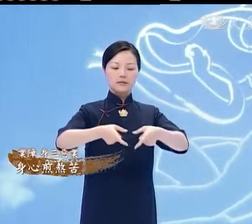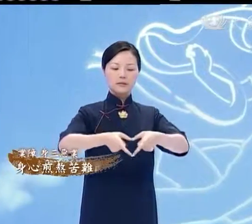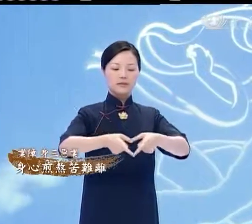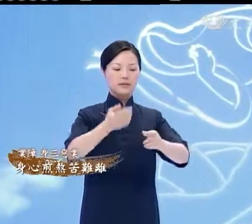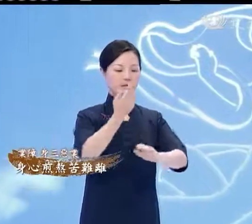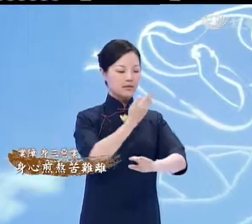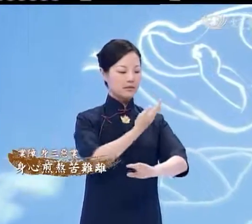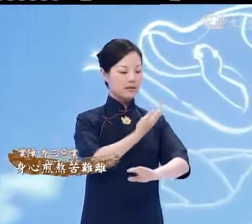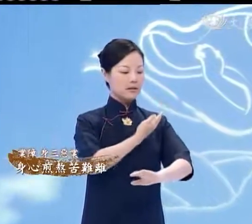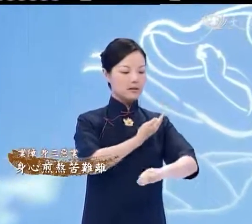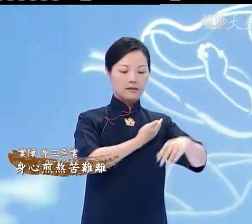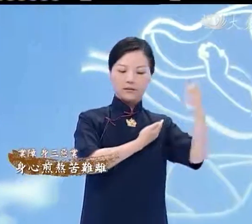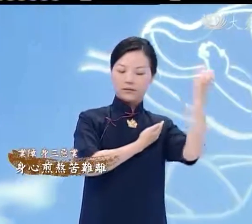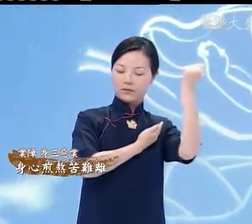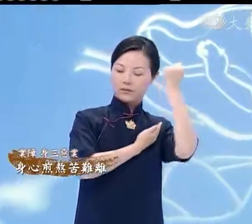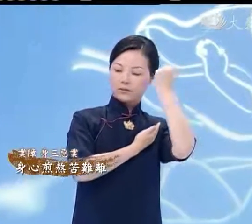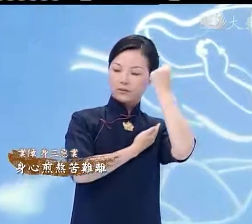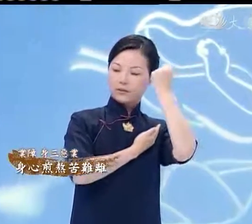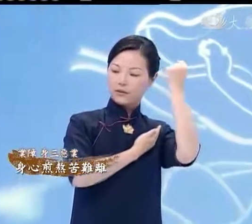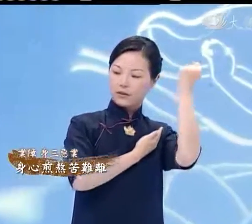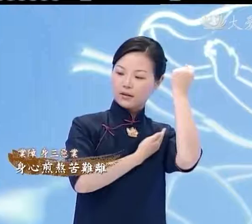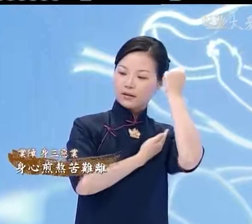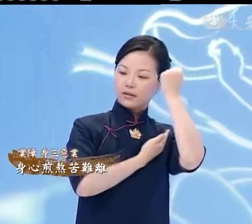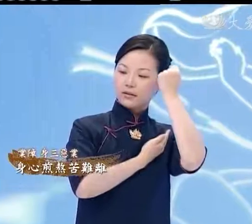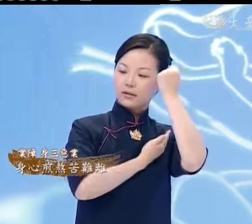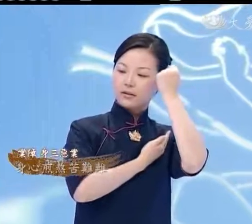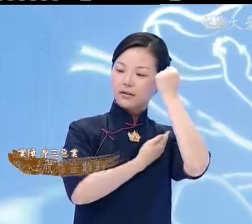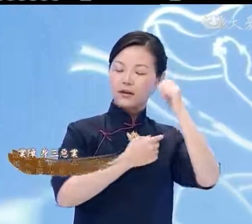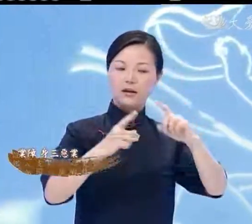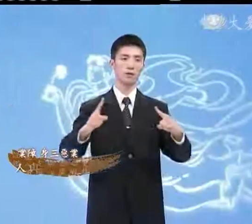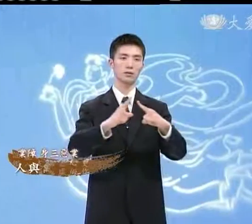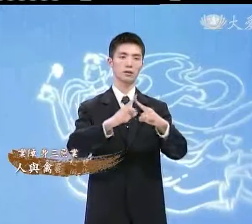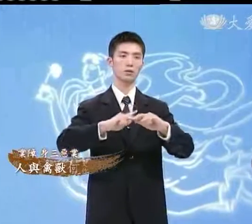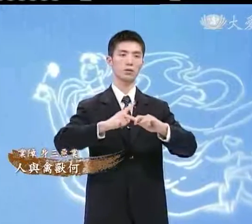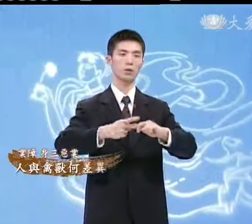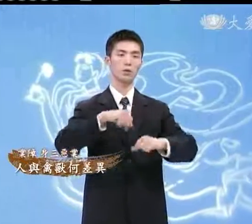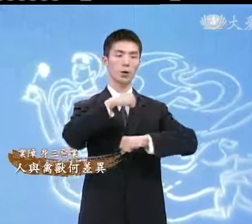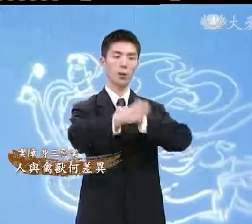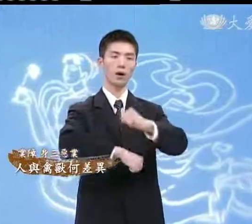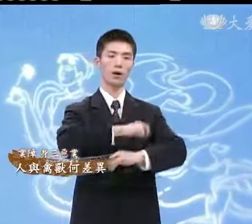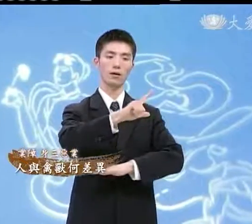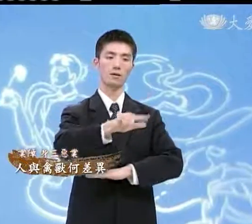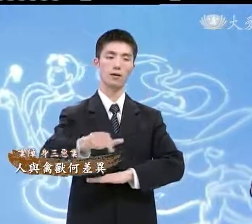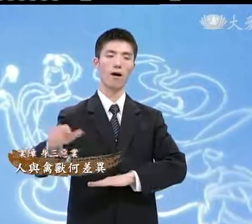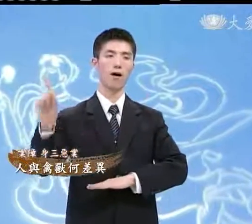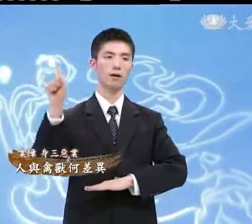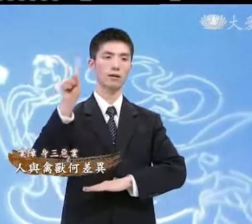身心煎熬苦难离， 人与禽兽何差异？